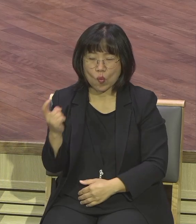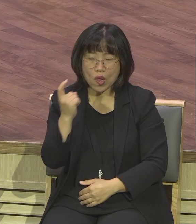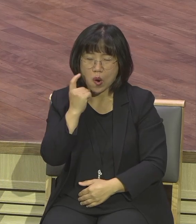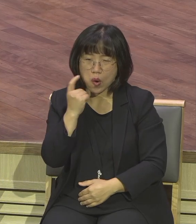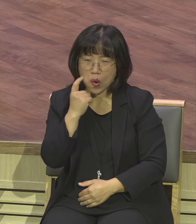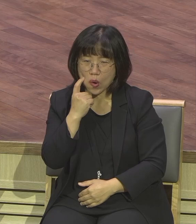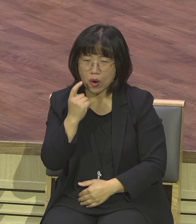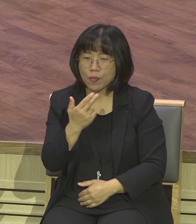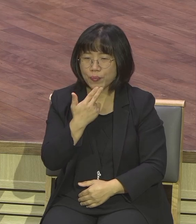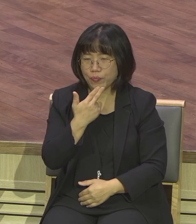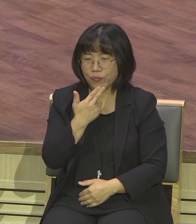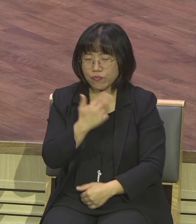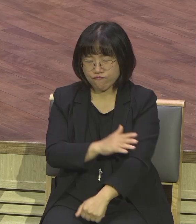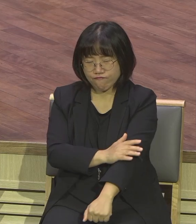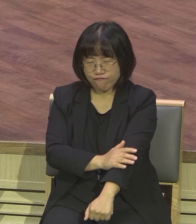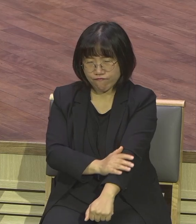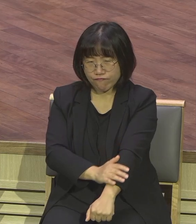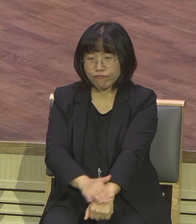거짓말 하지 않고